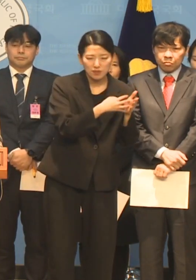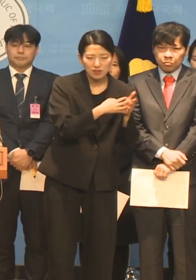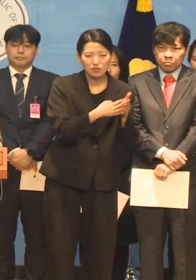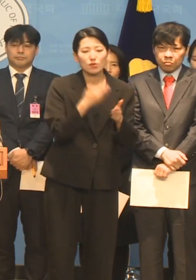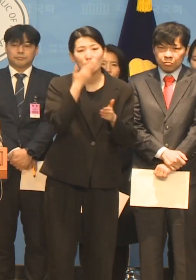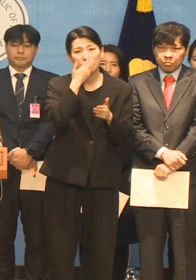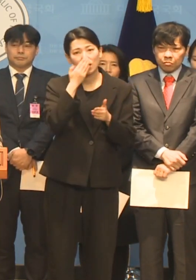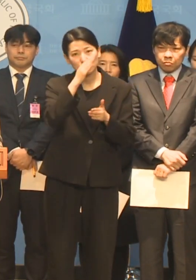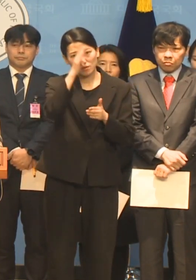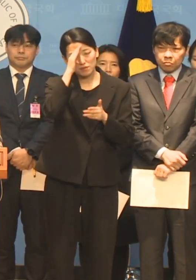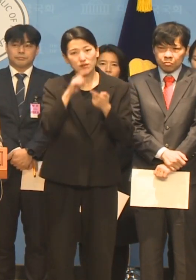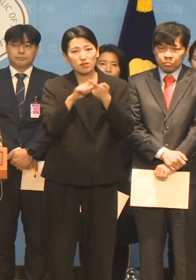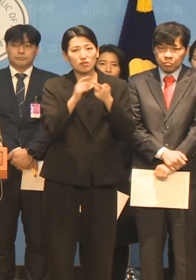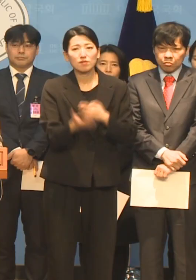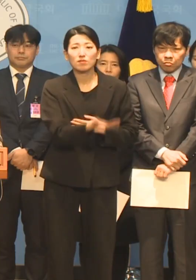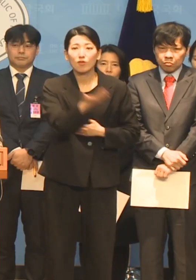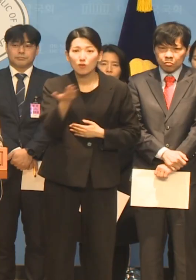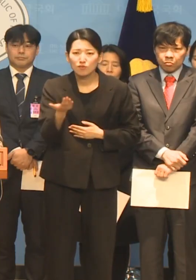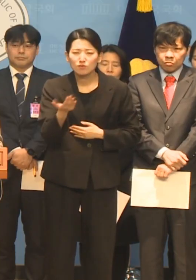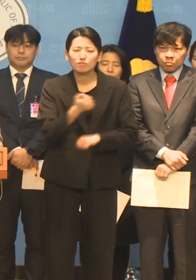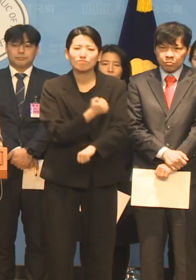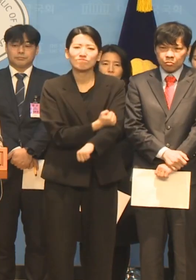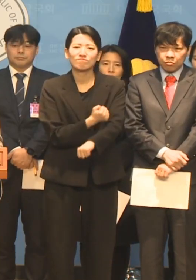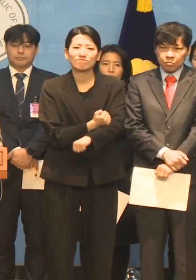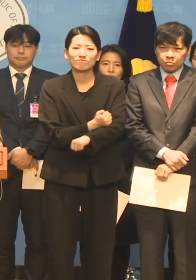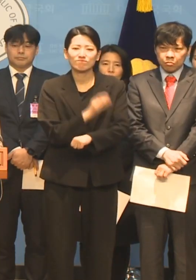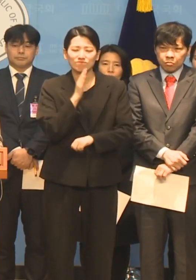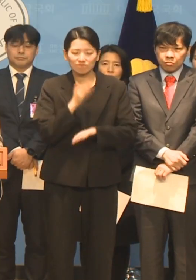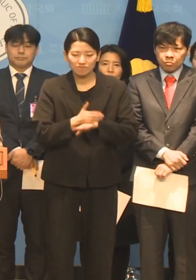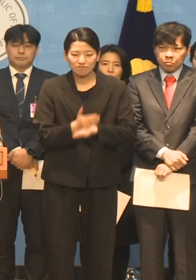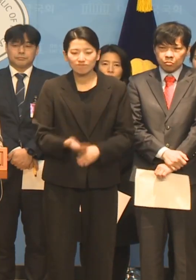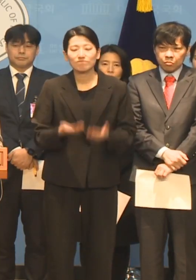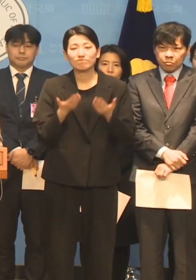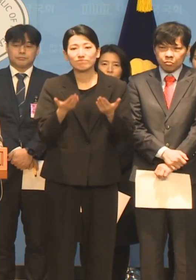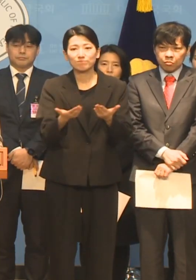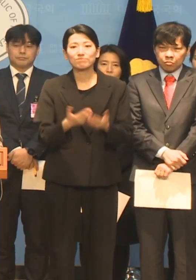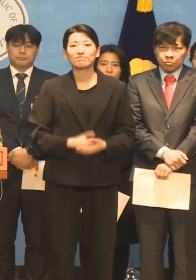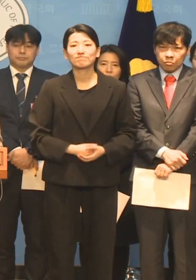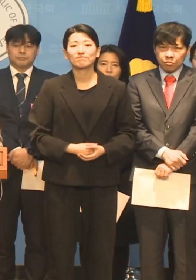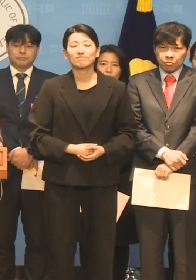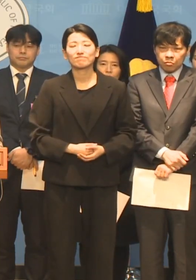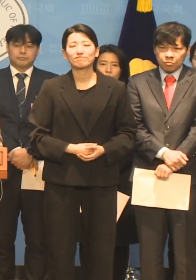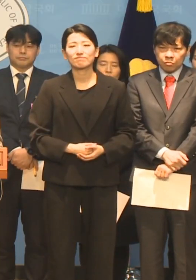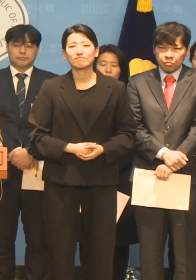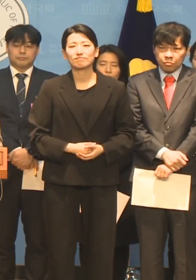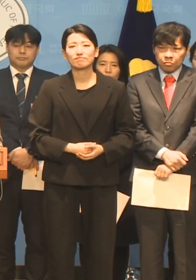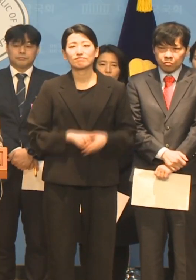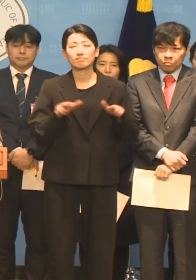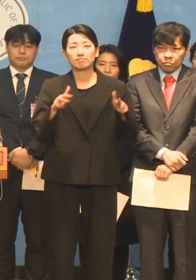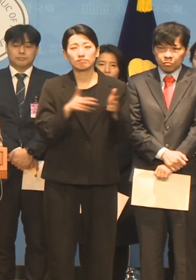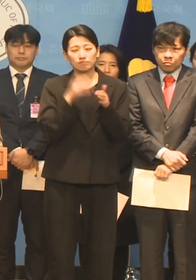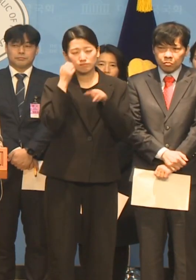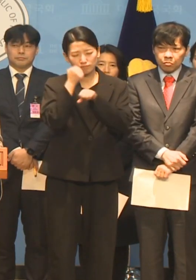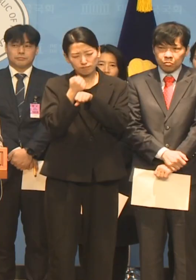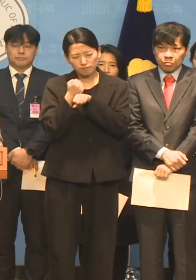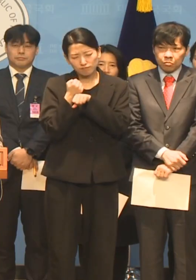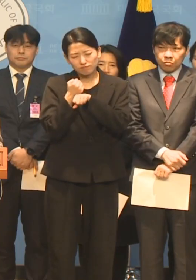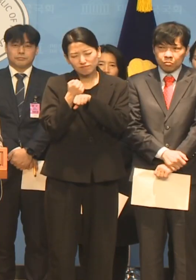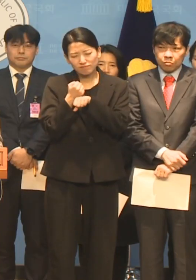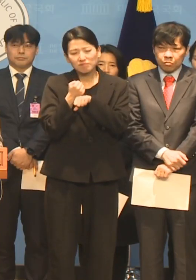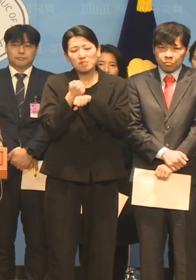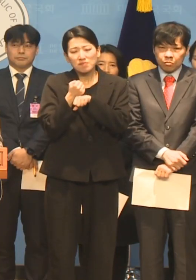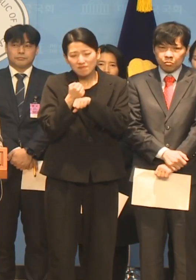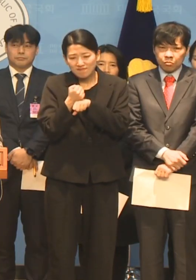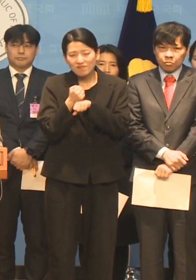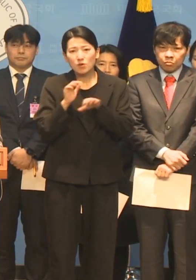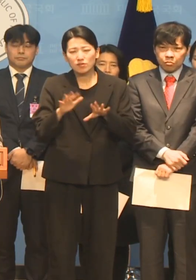대한당뇨병연합에도 깊은 감사의 마음을 전합니다. 그간의 연구의 결실을 오늘 기자회견을 통해 잘